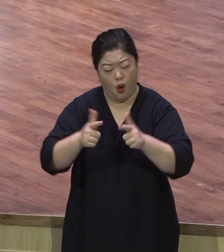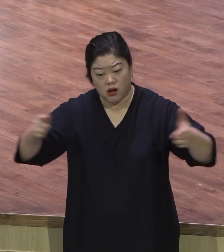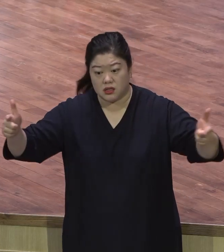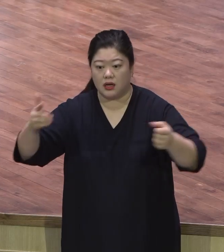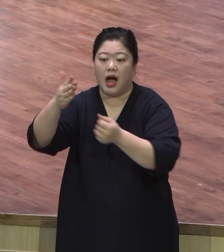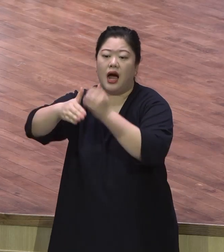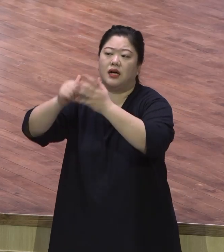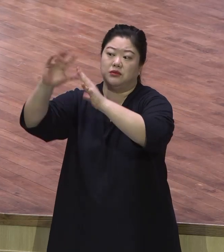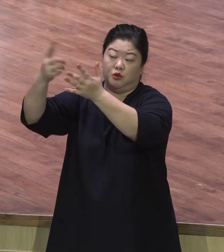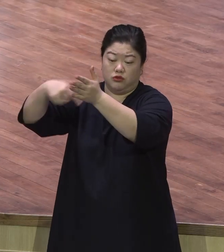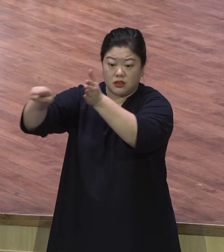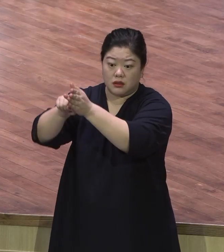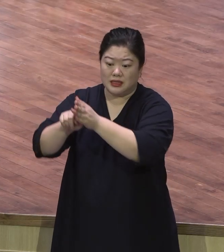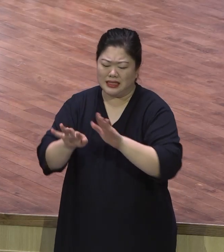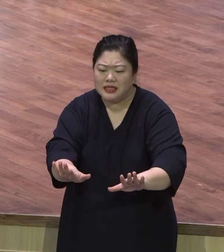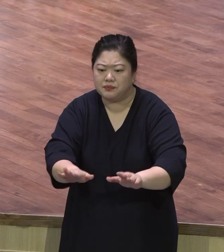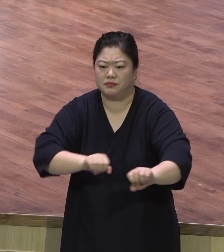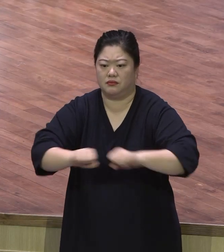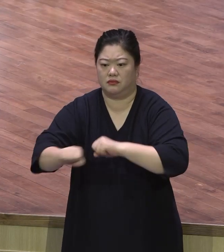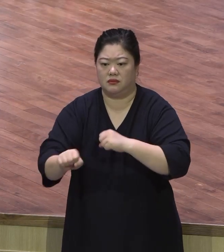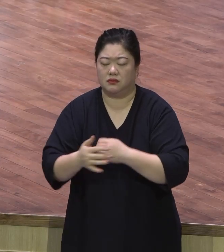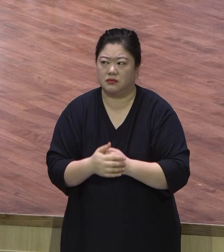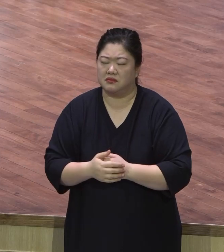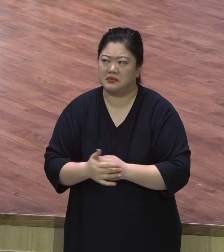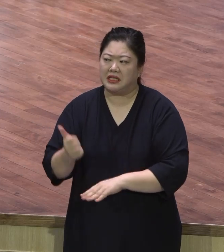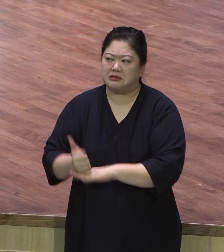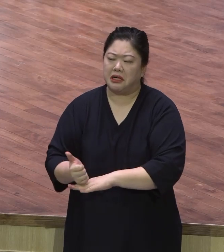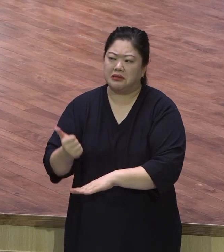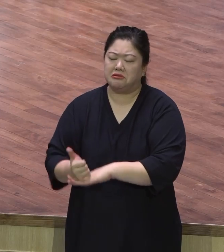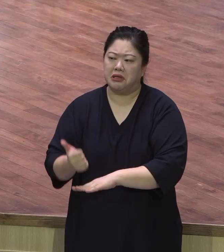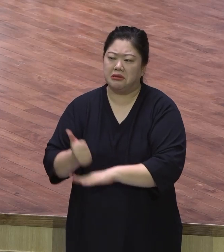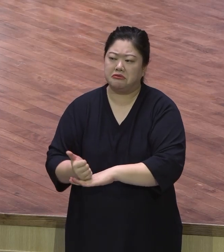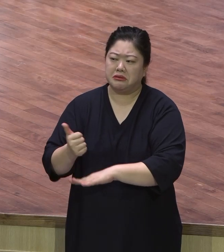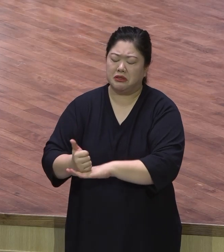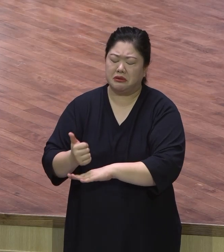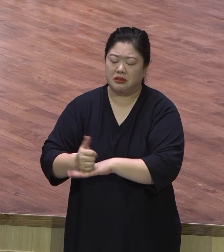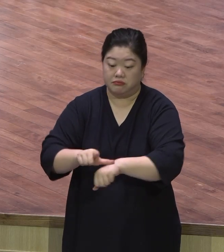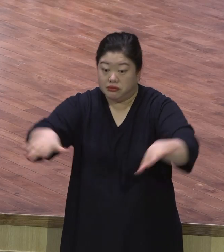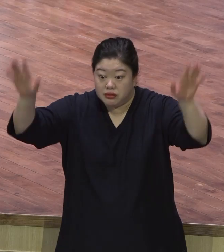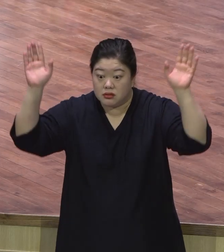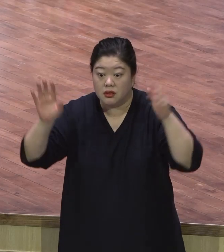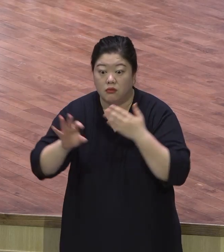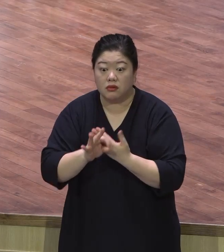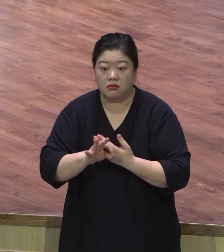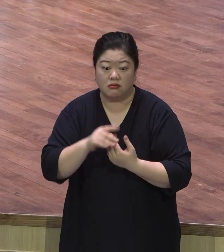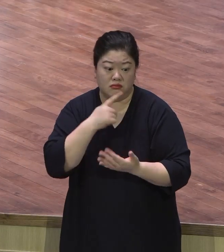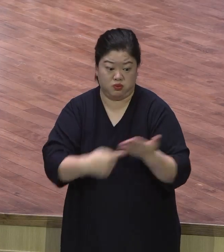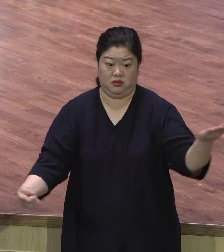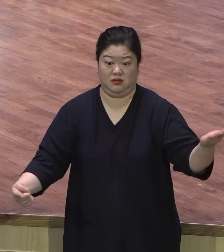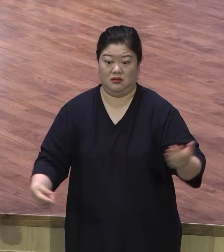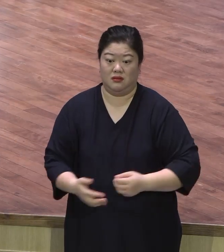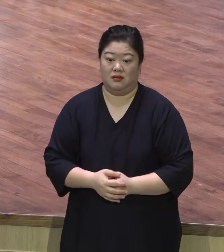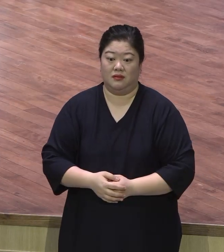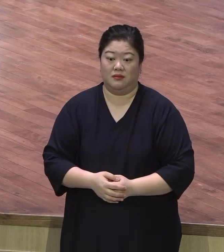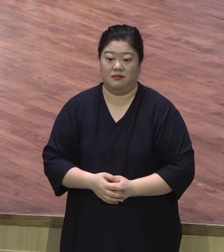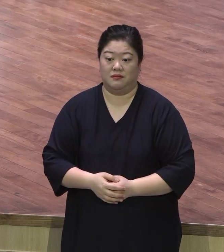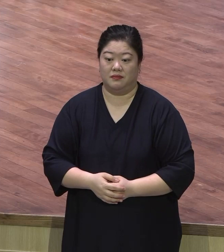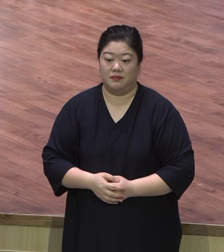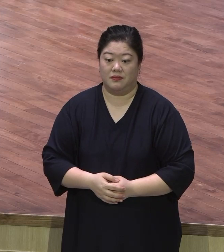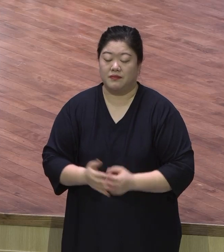하늘 창고에 그렇게 보물을 쌓는 거예요. 이런 여러분의 헌신이 어떻게 이어지는가